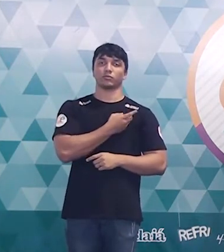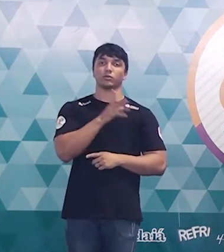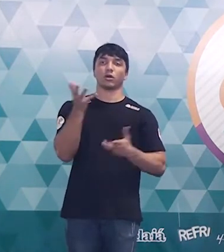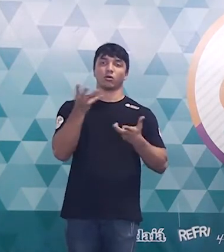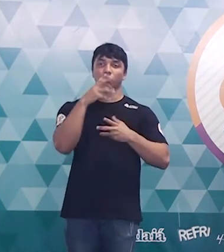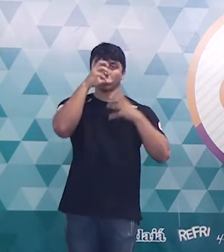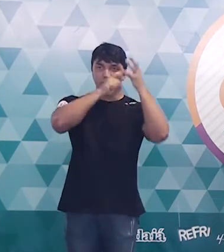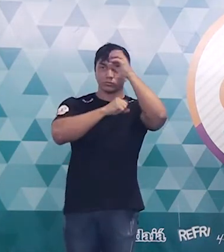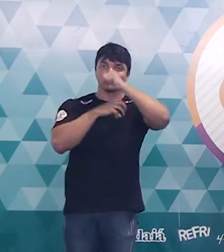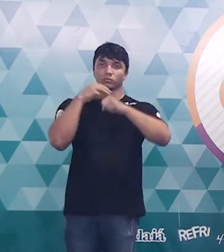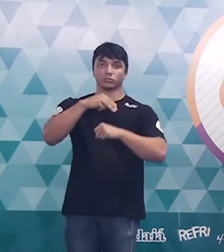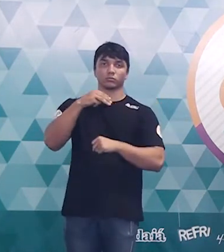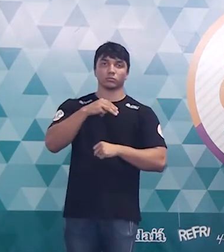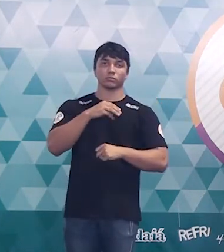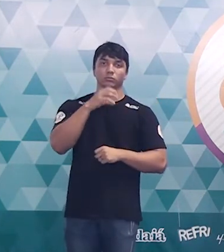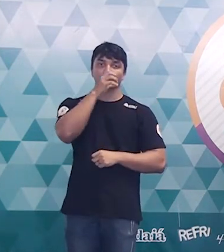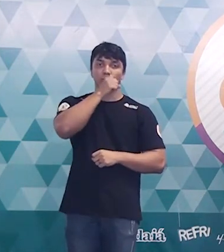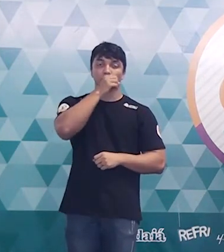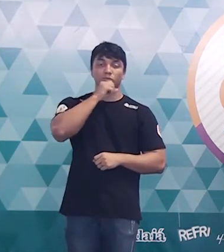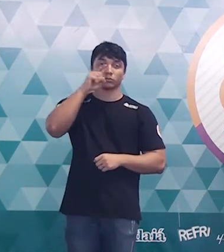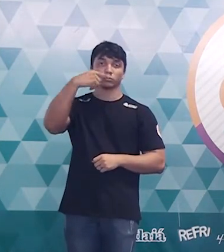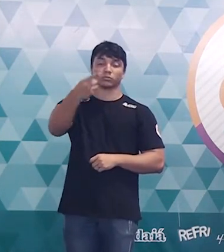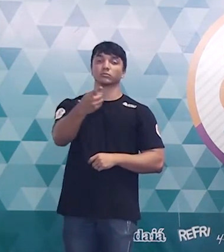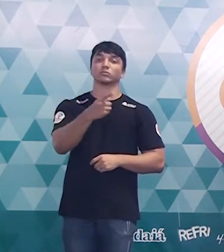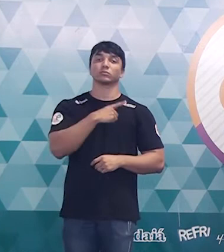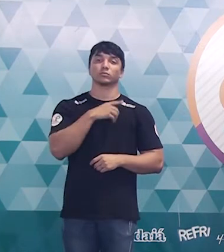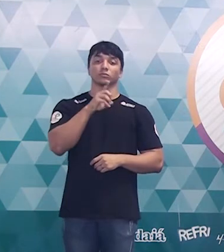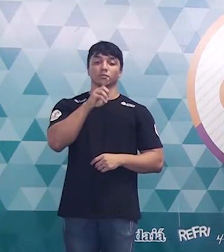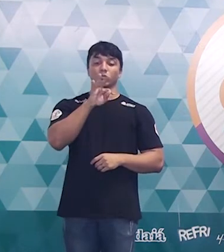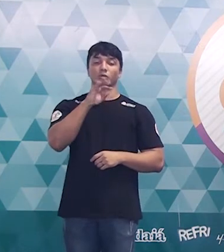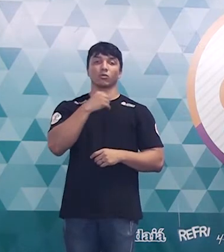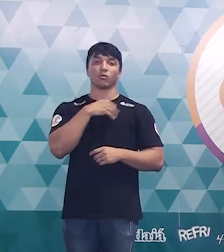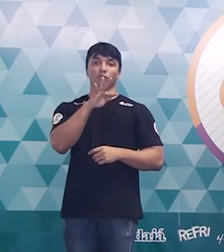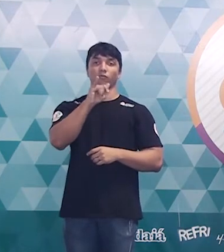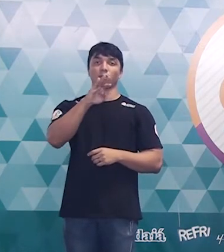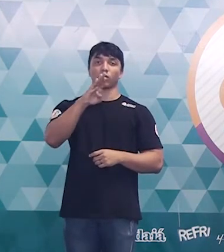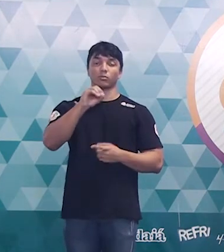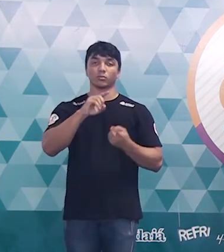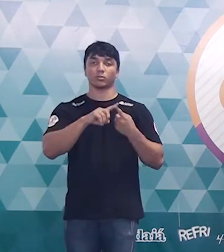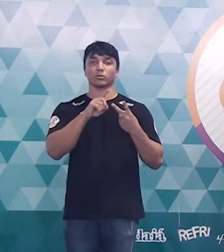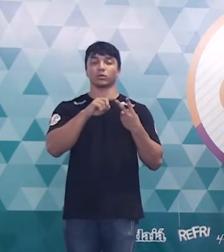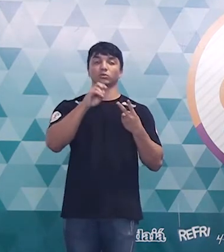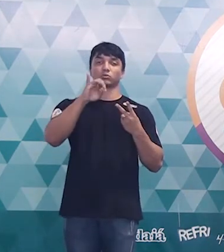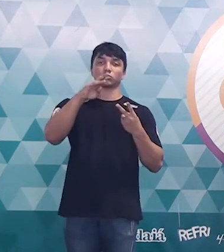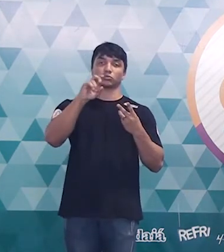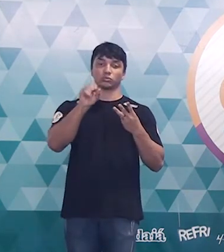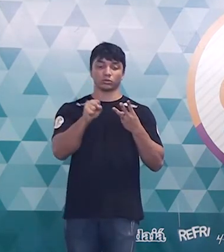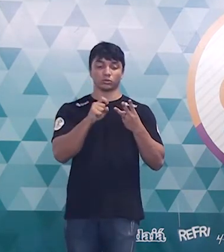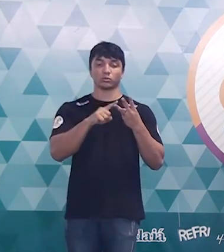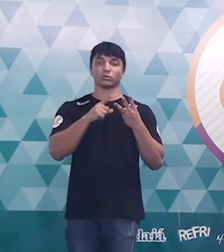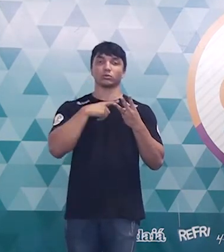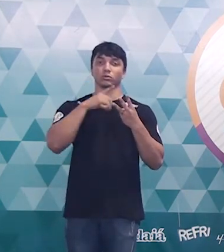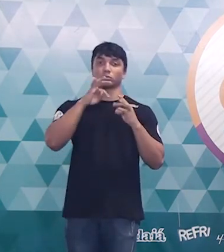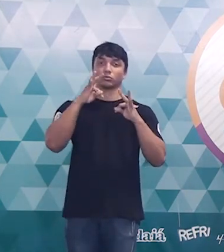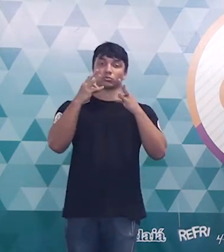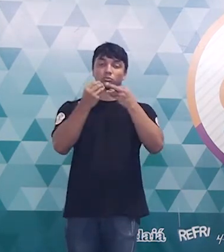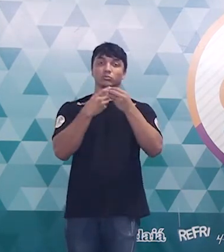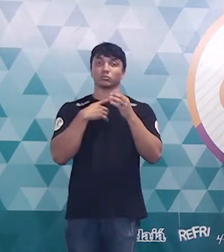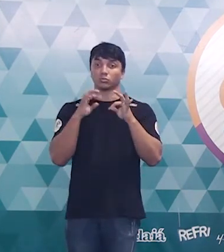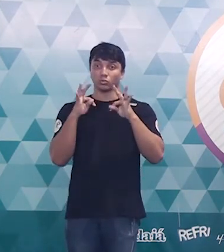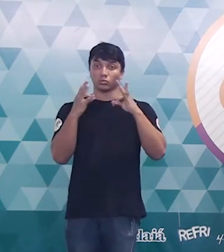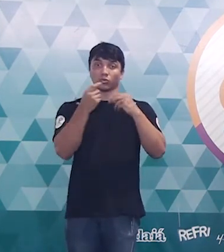aprender matemática. Sábado que vem, tio Cancão, tio Fábio Frota, Antônio José, Daniel Colares, Daniel